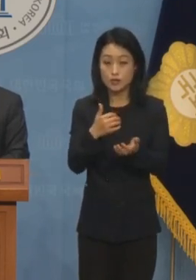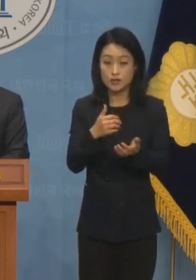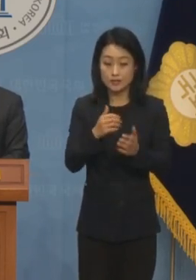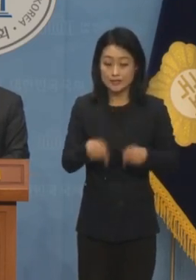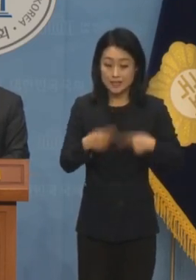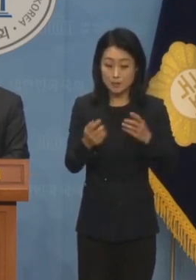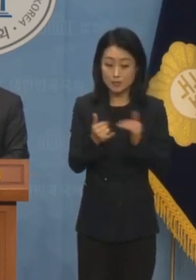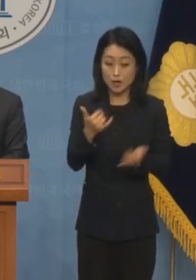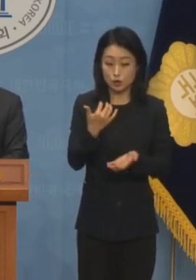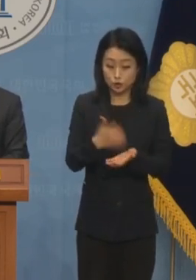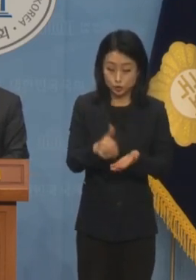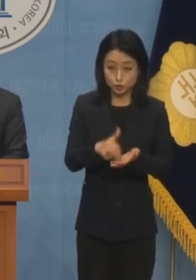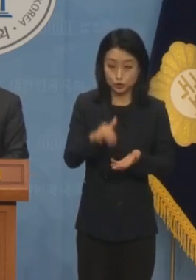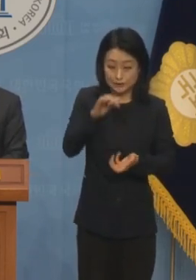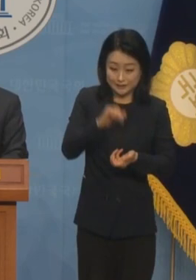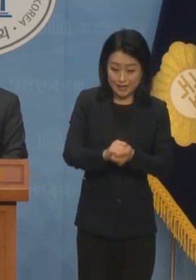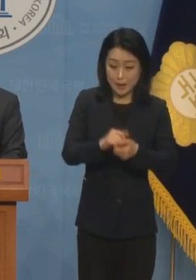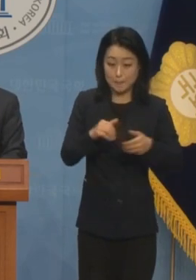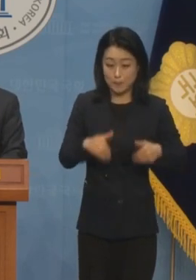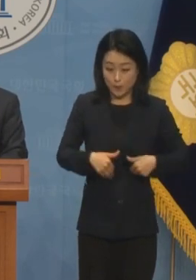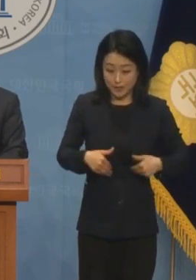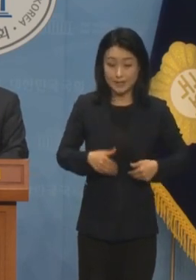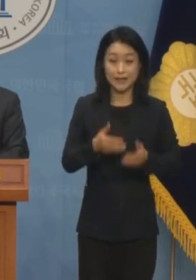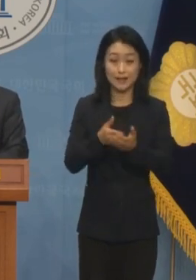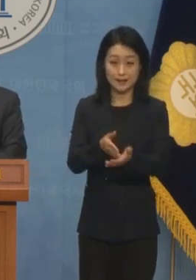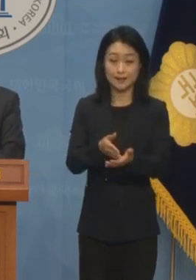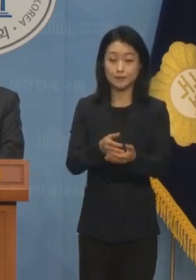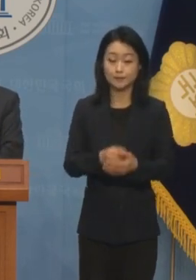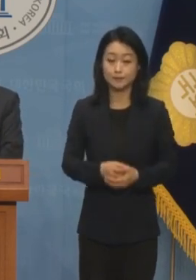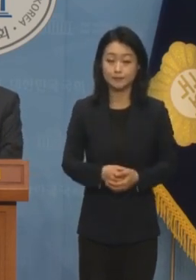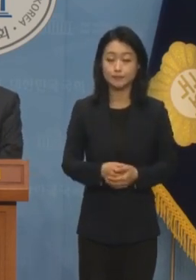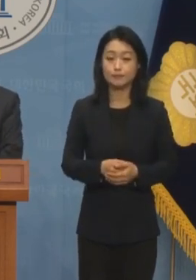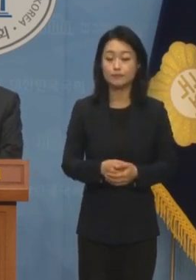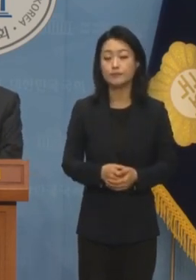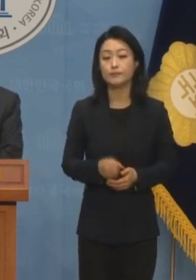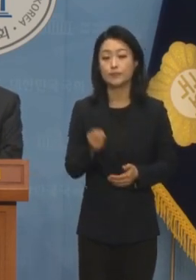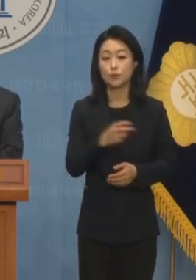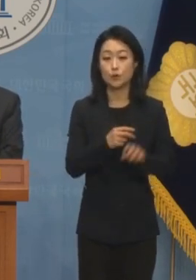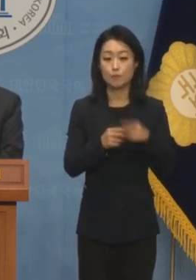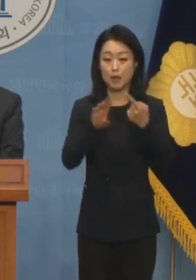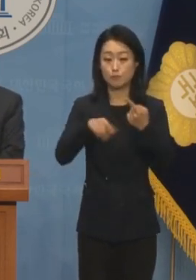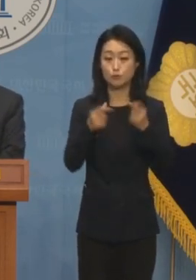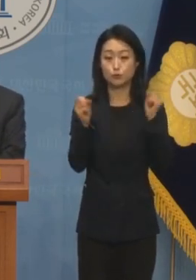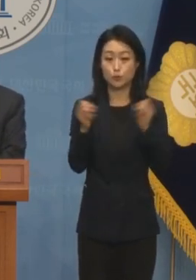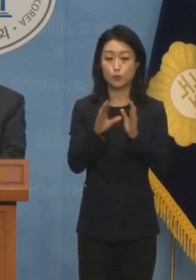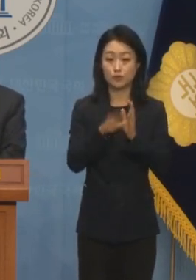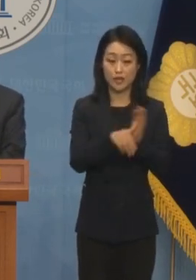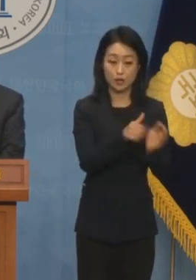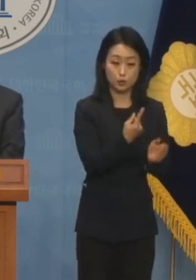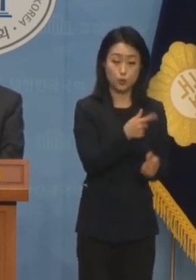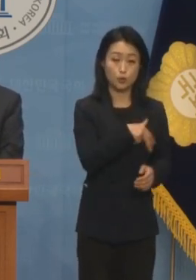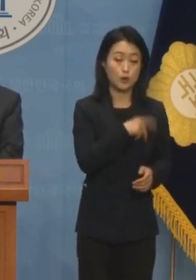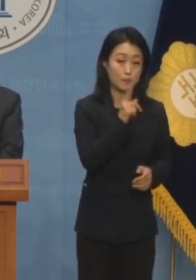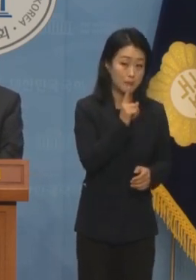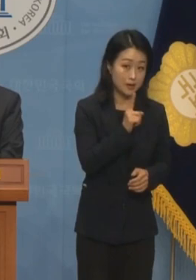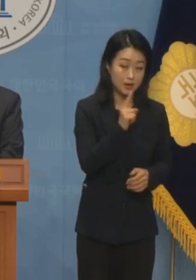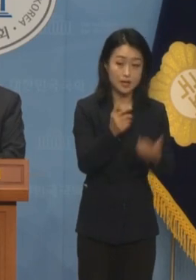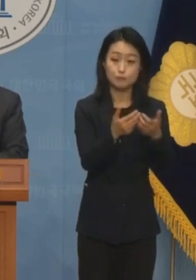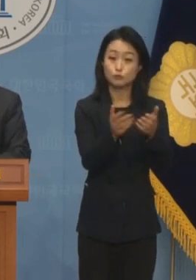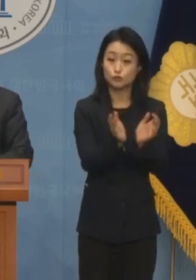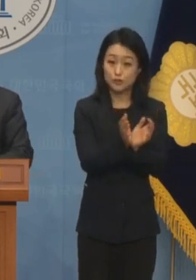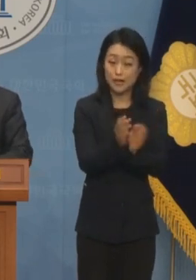법안 제출 이유를 적고 있습니다. 같은 100분 토론에서 노정면 의원은 민주당이